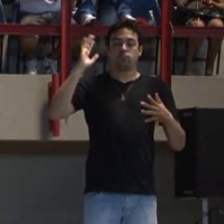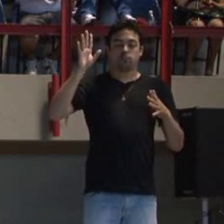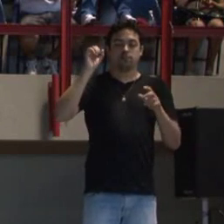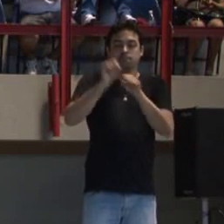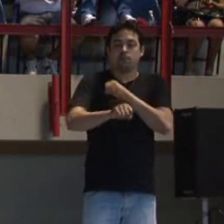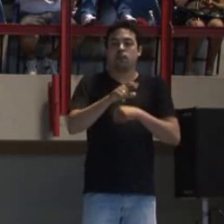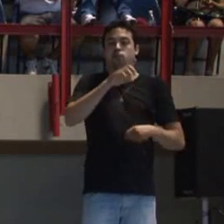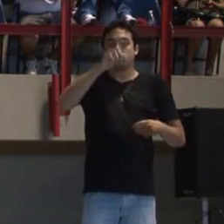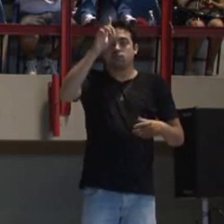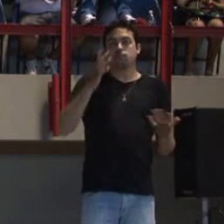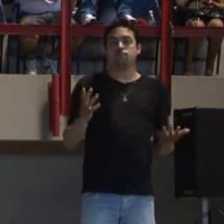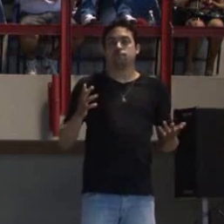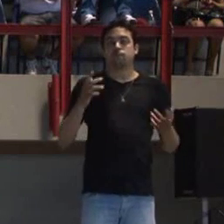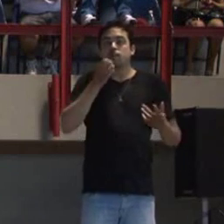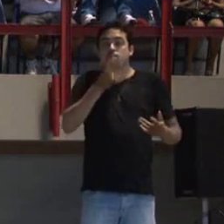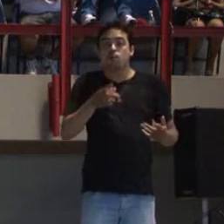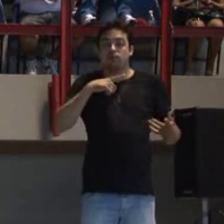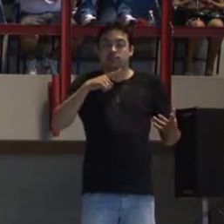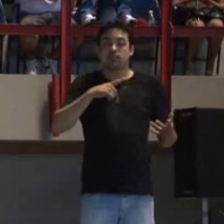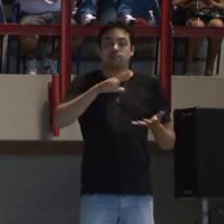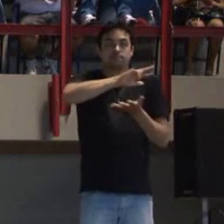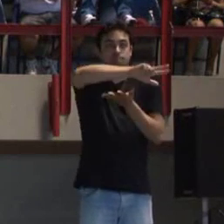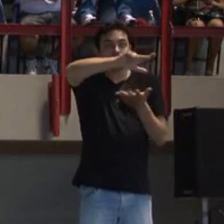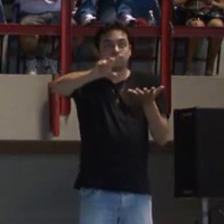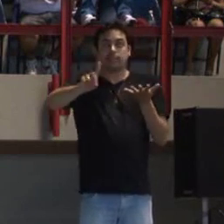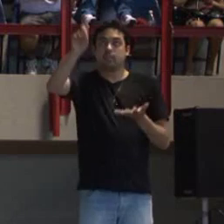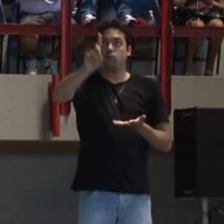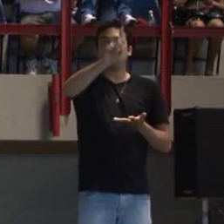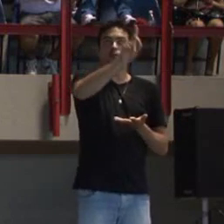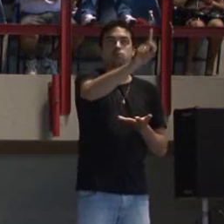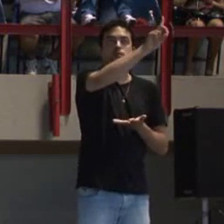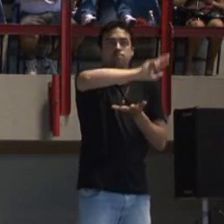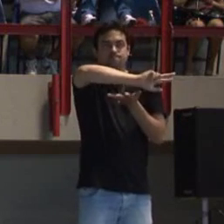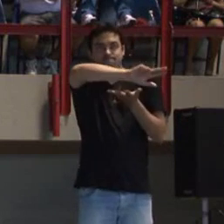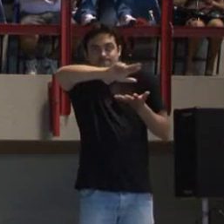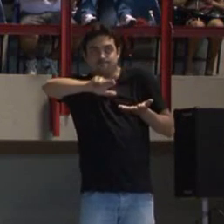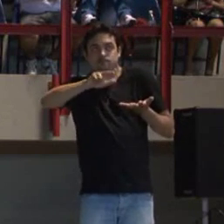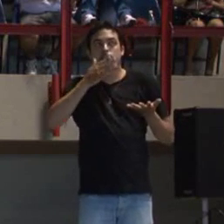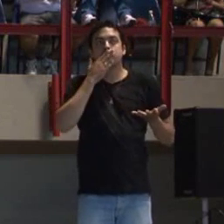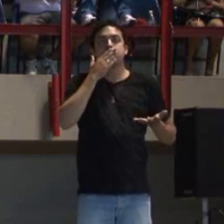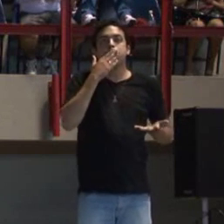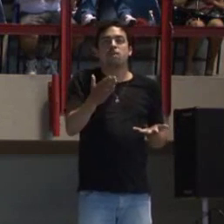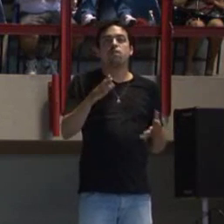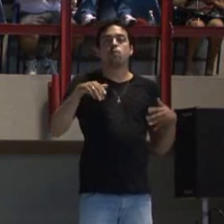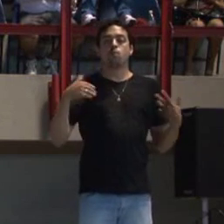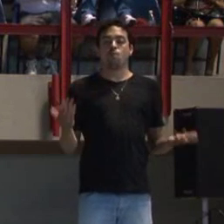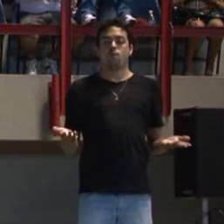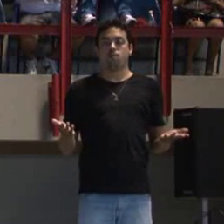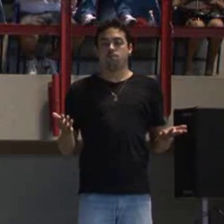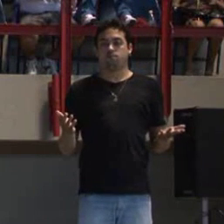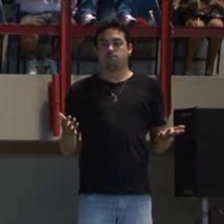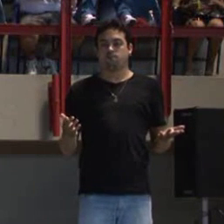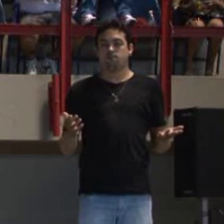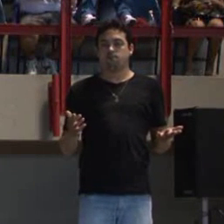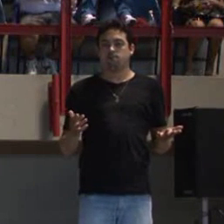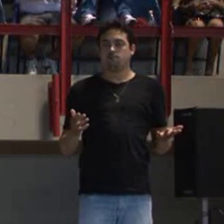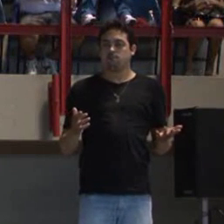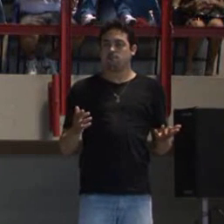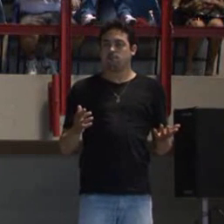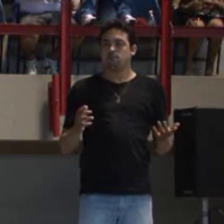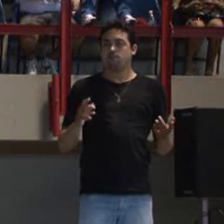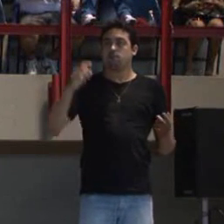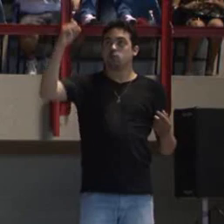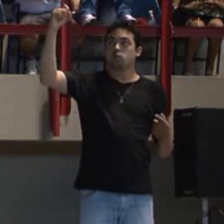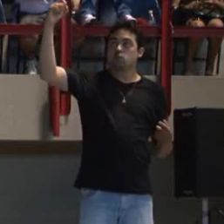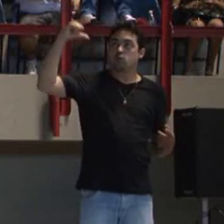Deus. É melhor dizer que existem vários deuses, de preferência quais deuses?